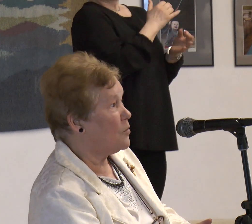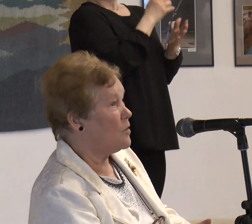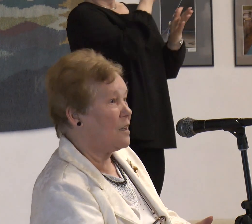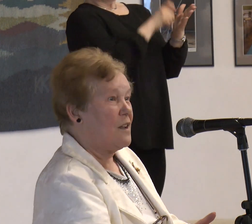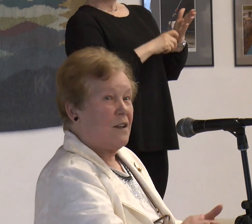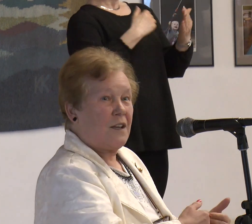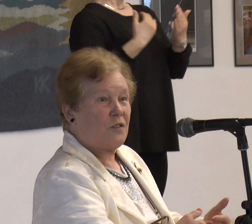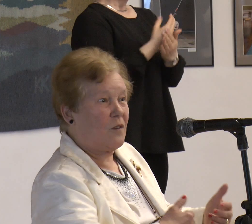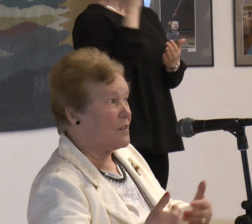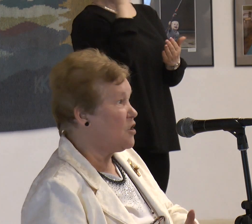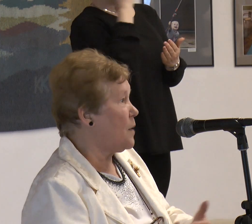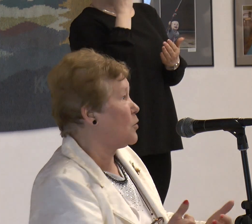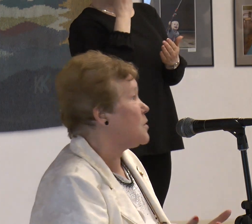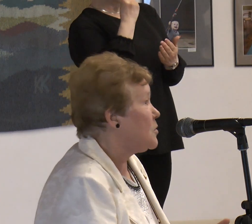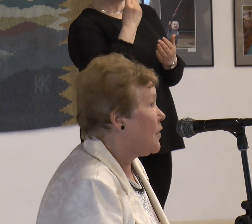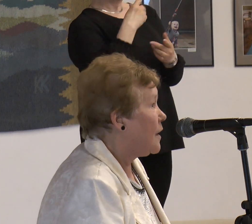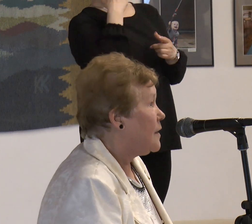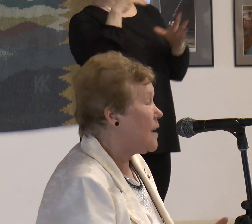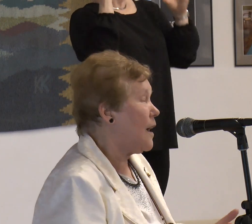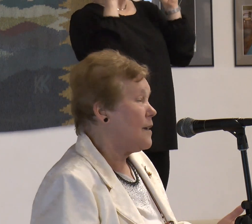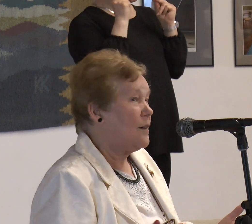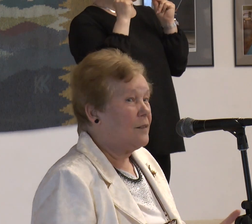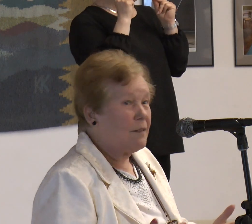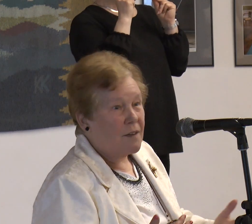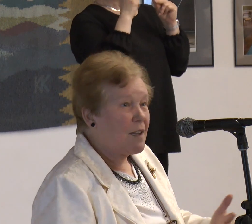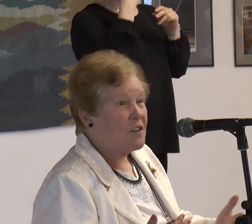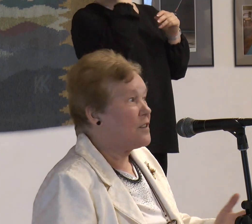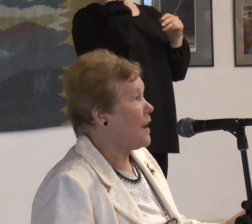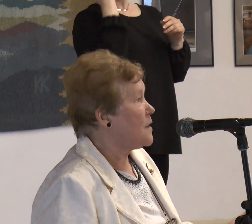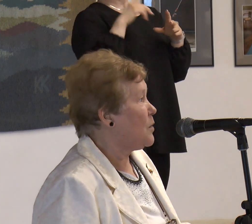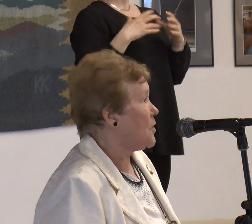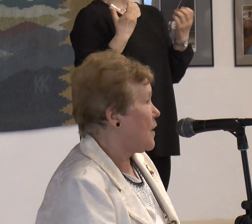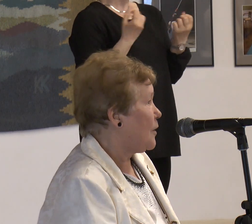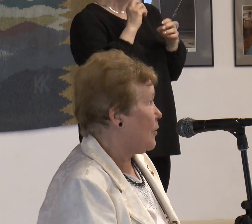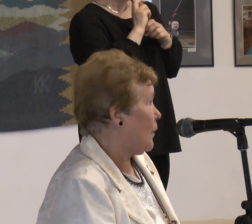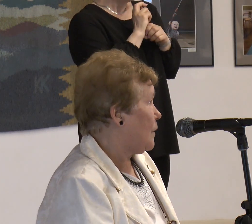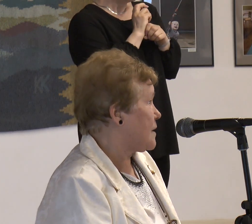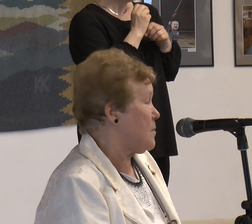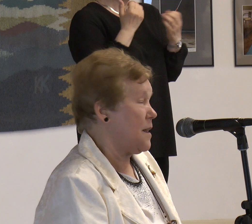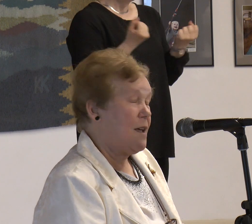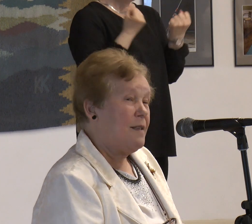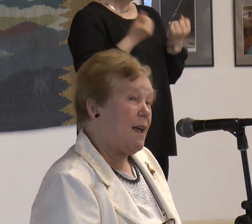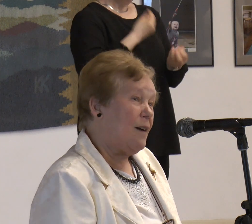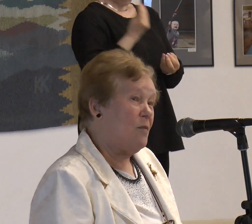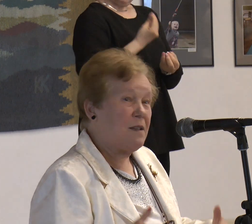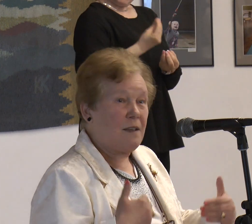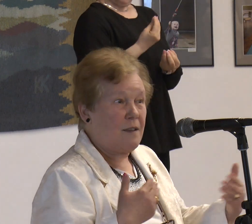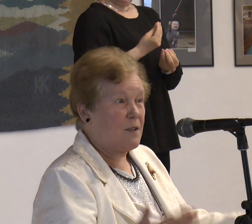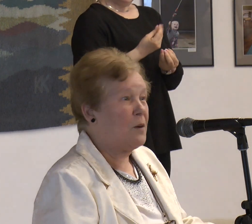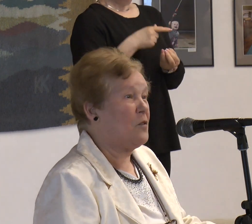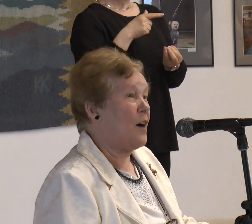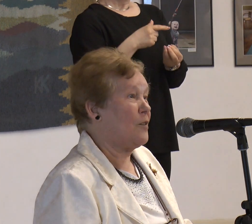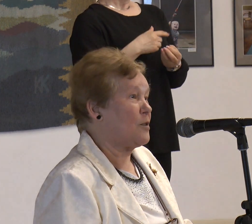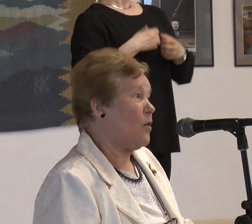kell tanulni, és akkor az nincs berögződve. Tehát azt egy kicsit nehezebben adja el az ember. De amit